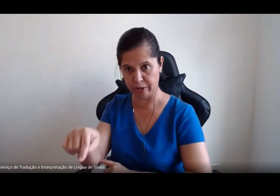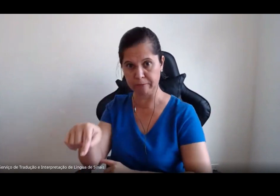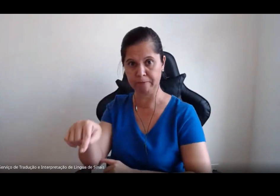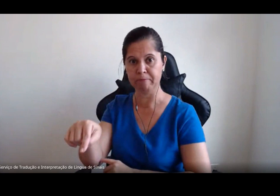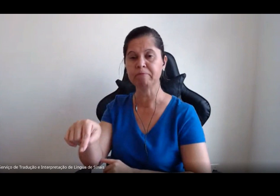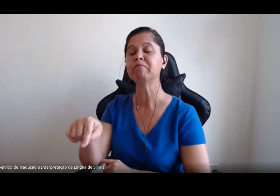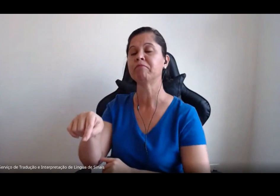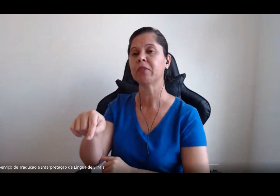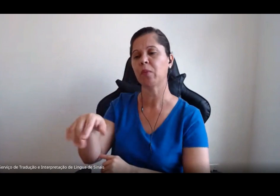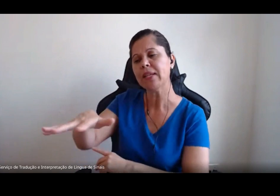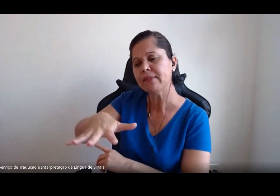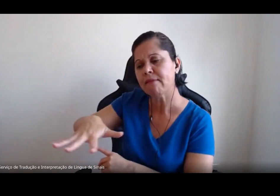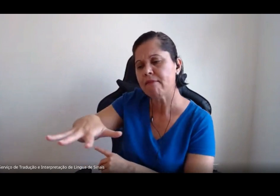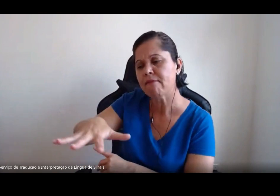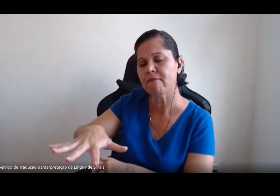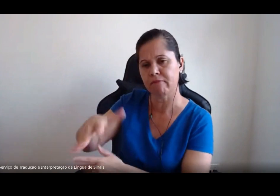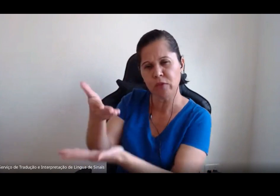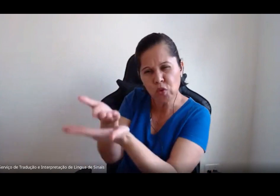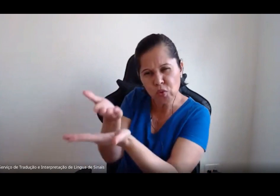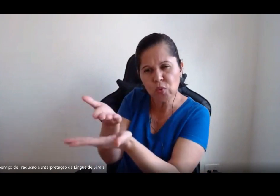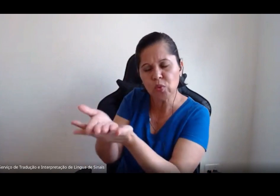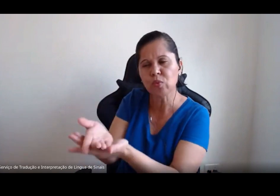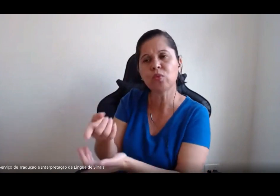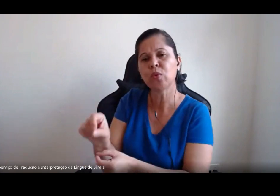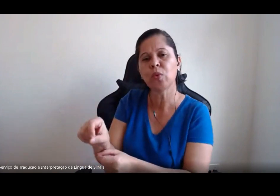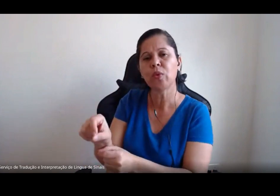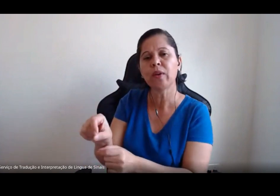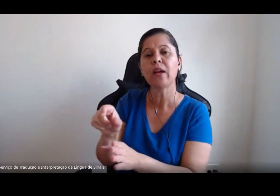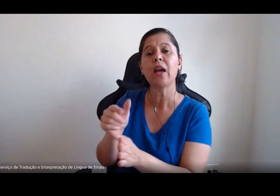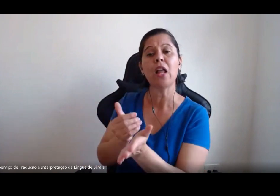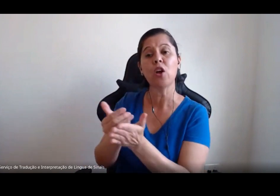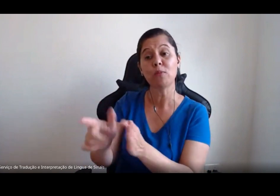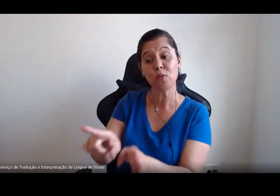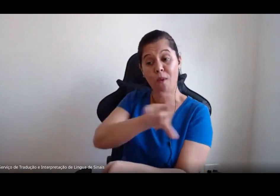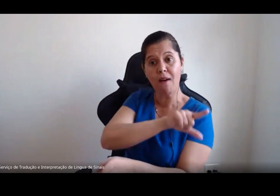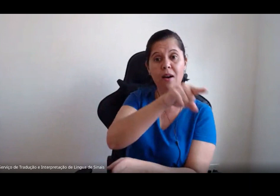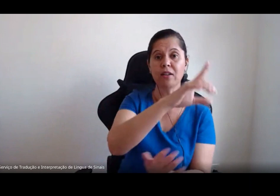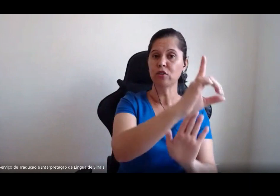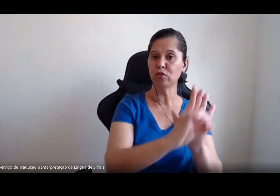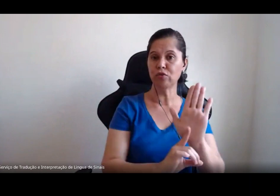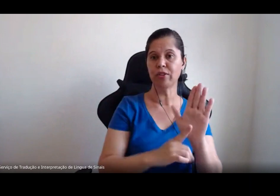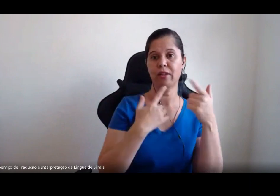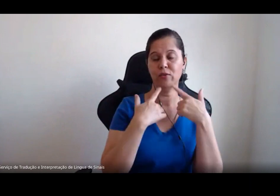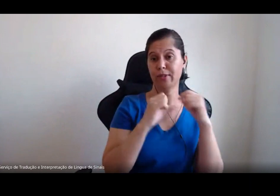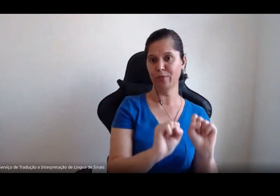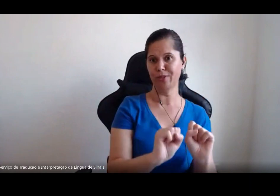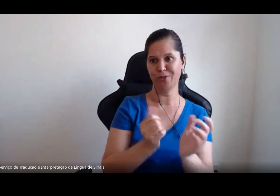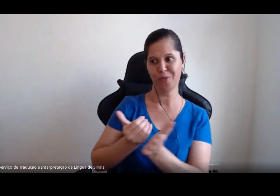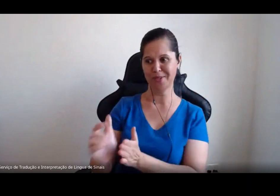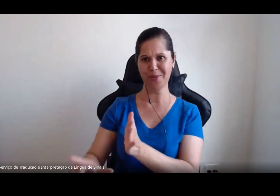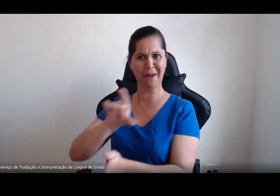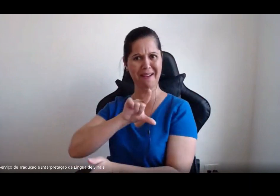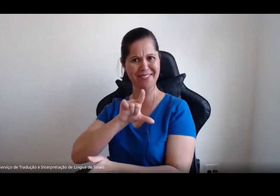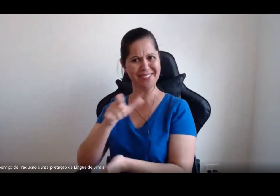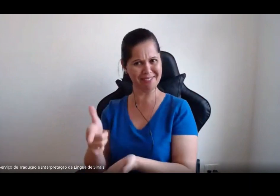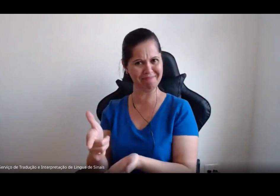de área ou campo de estudos, as políticas linguísticas vêm antes dos direitos linguísticos,